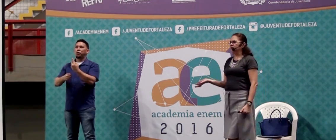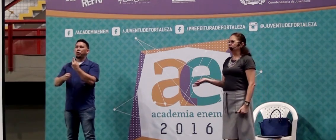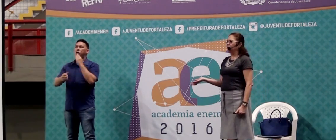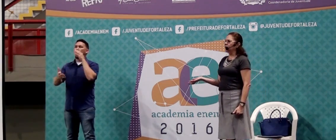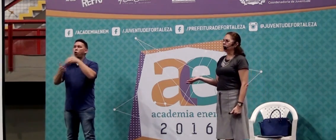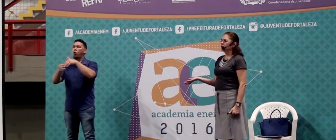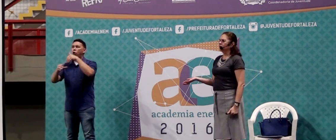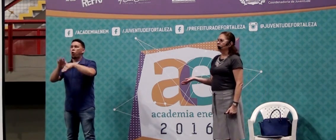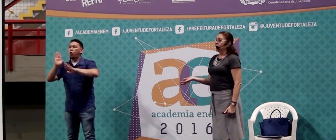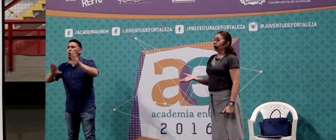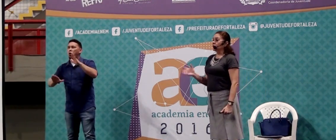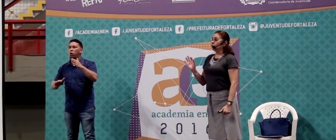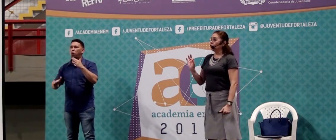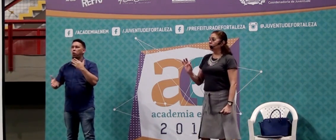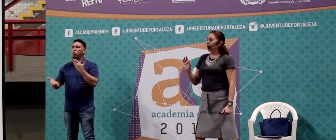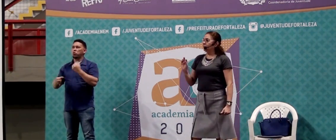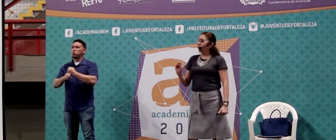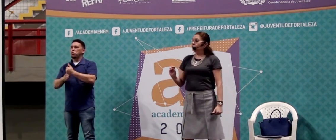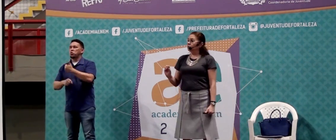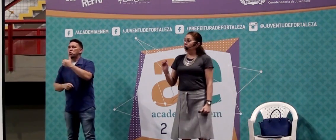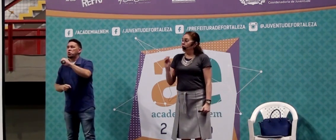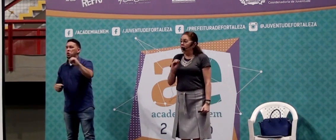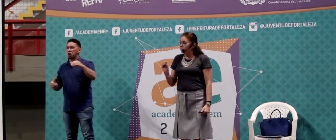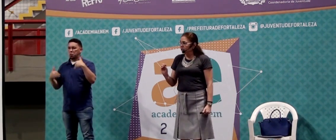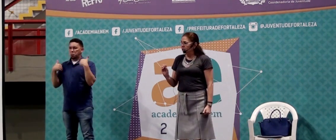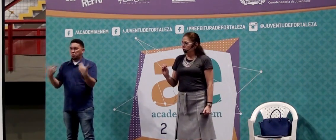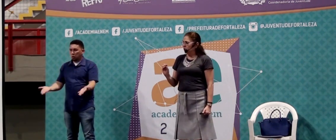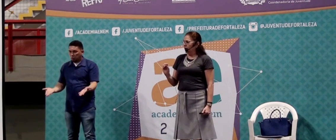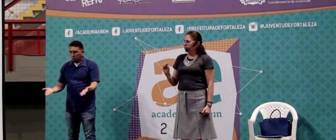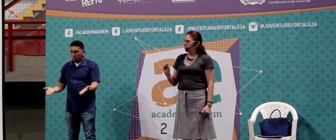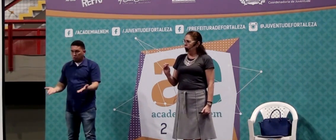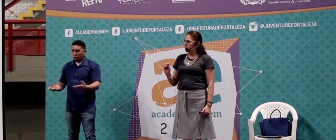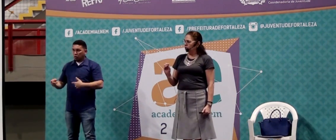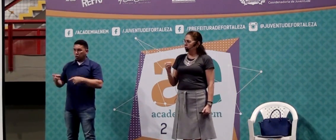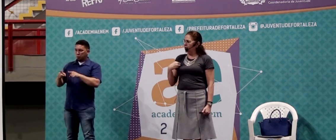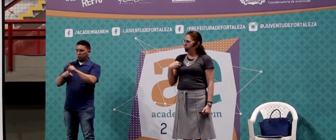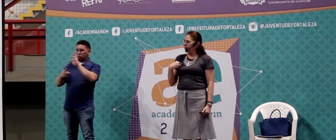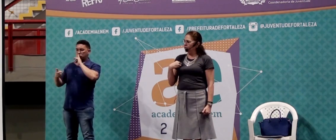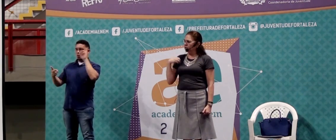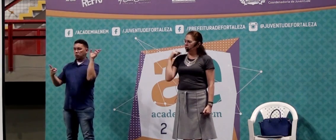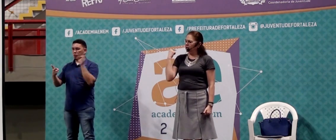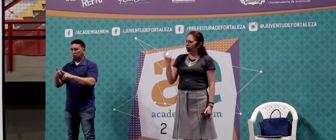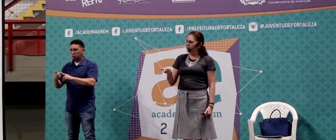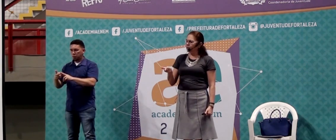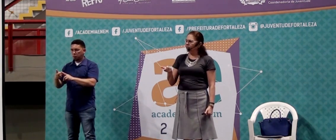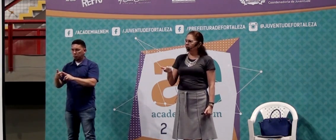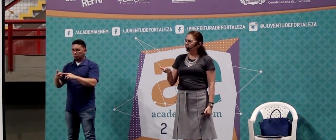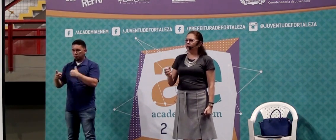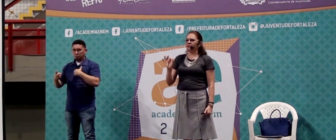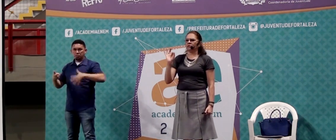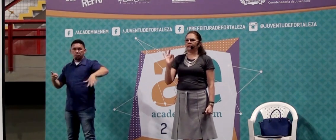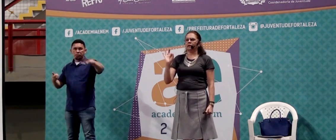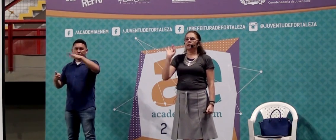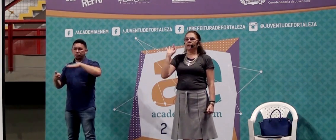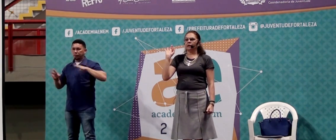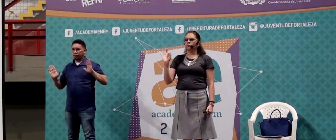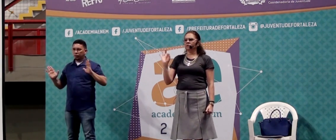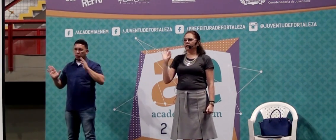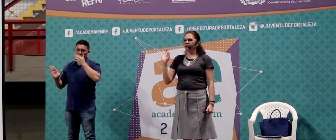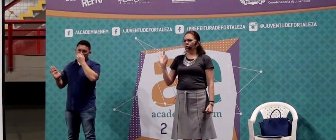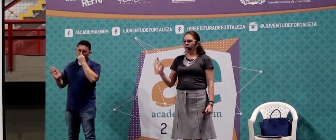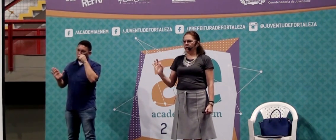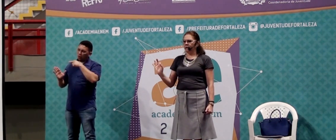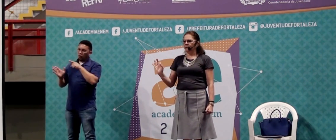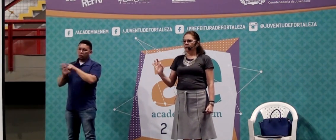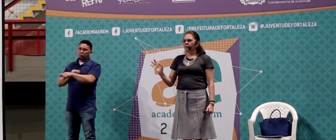final desse século. Então, o nome da pergunta que não existe resposta, nem para você, nem para o avaliador, ela é chamada